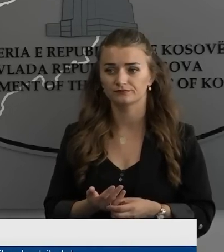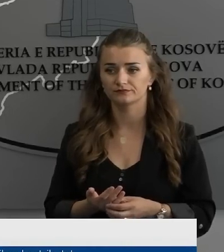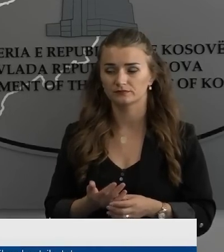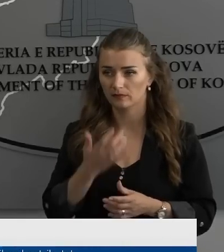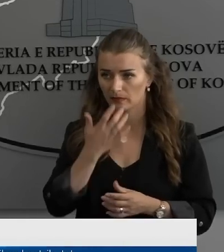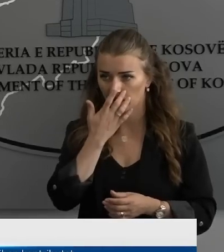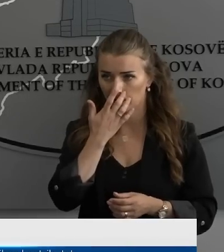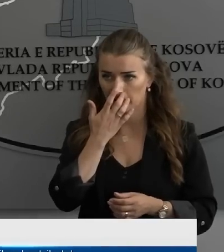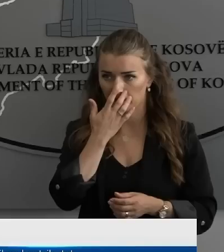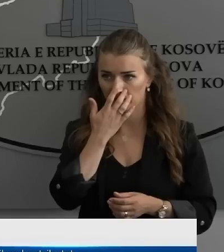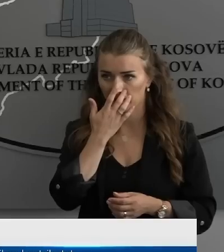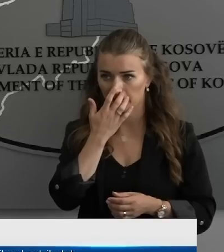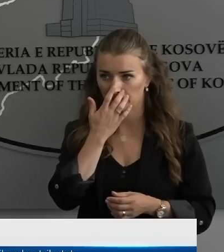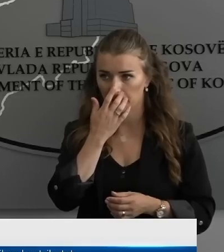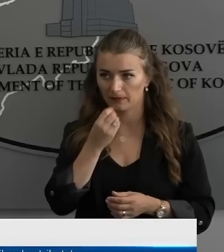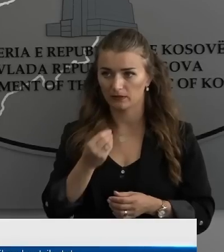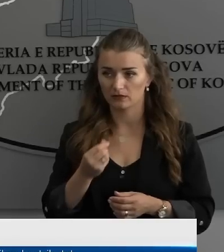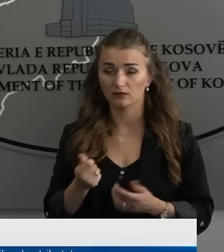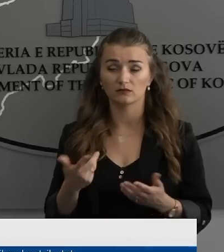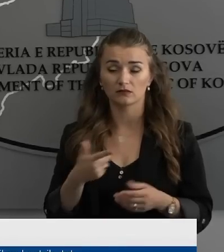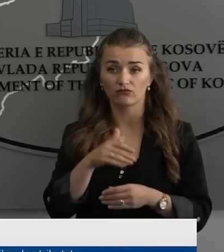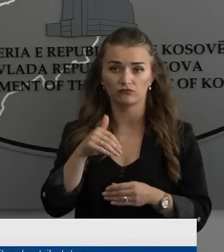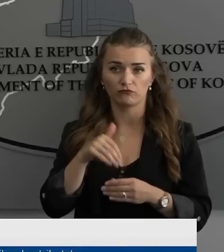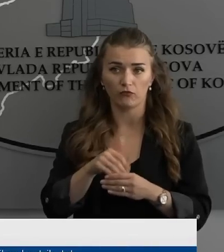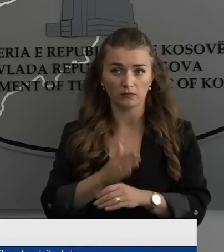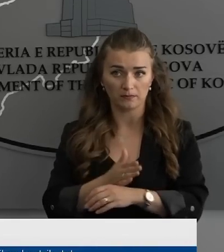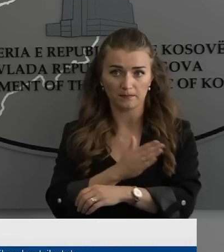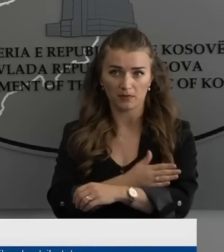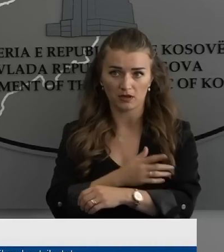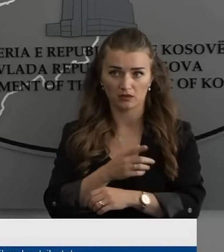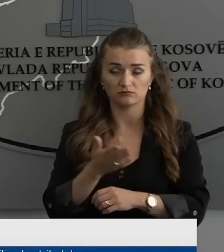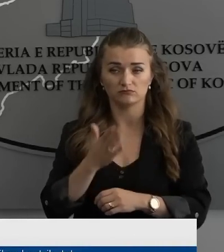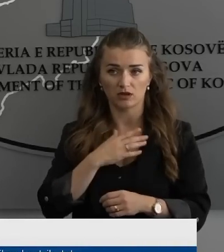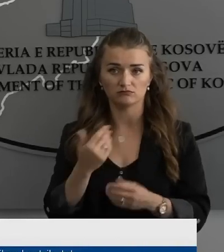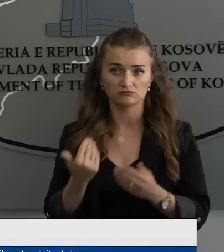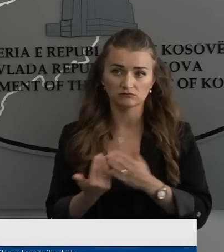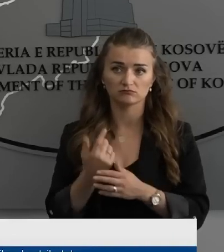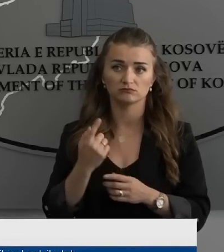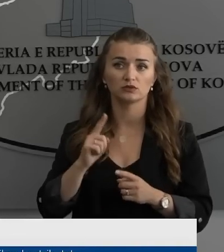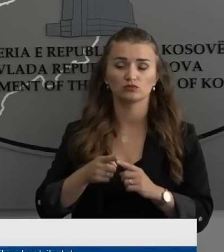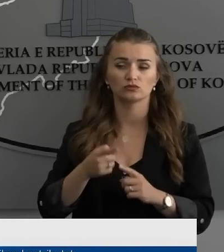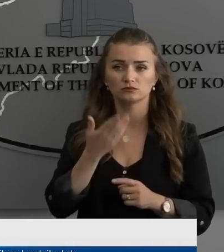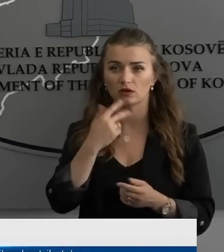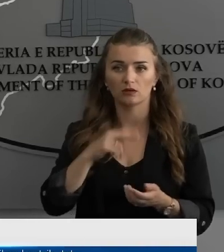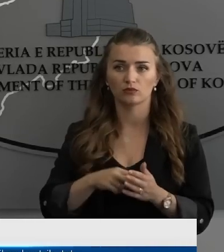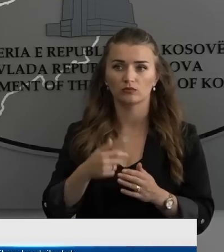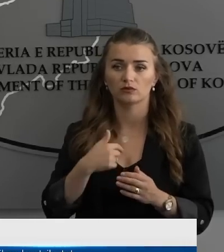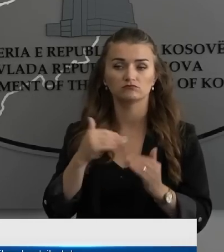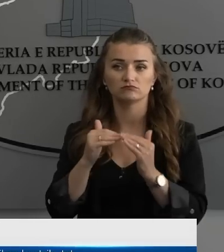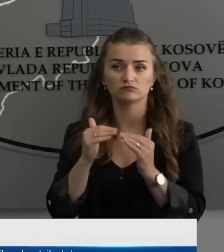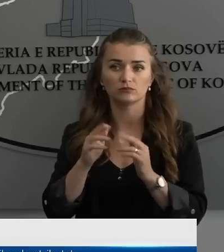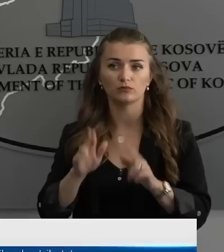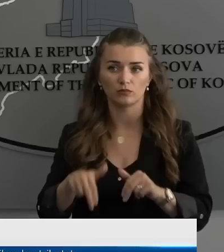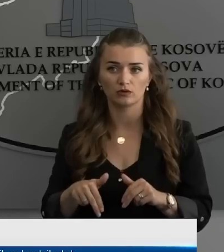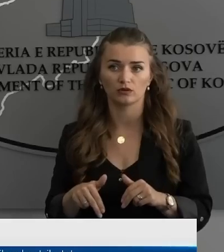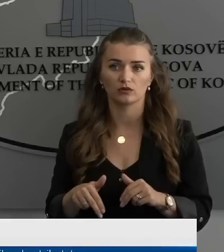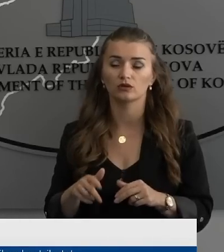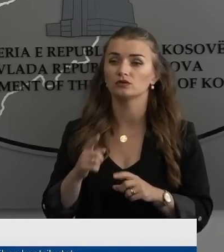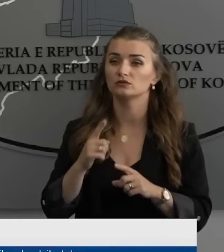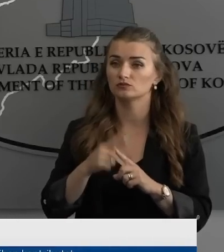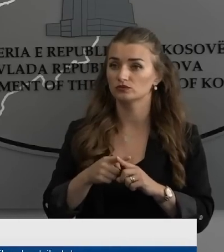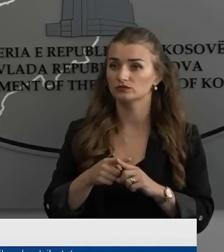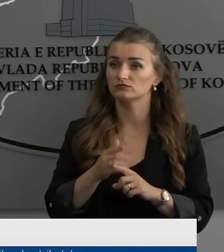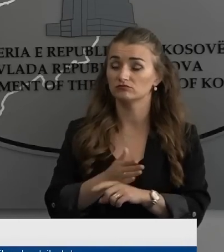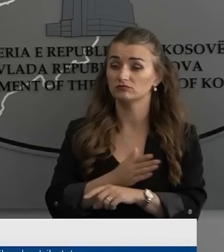për zgjedhjet e parakoshme ne jemi dakord. Dhe zgjedhjet e parakoshme e rregullojnë edhe çështjen